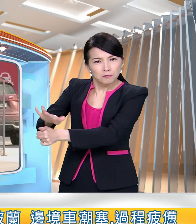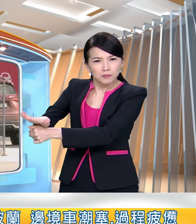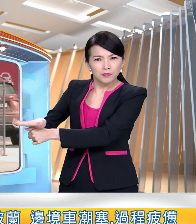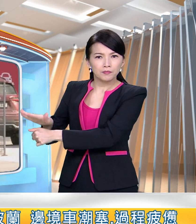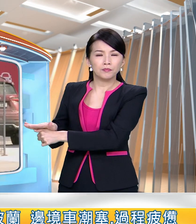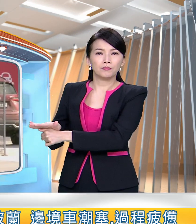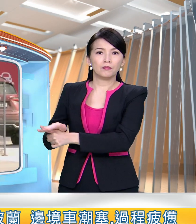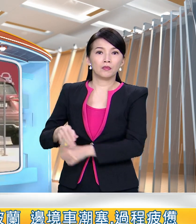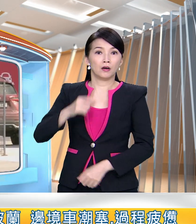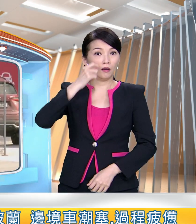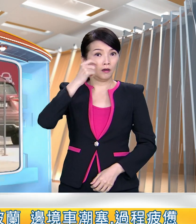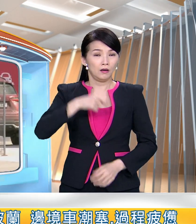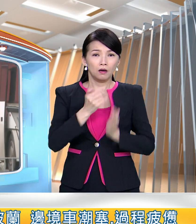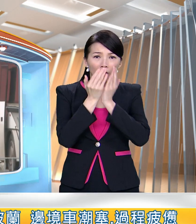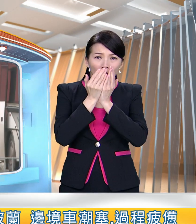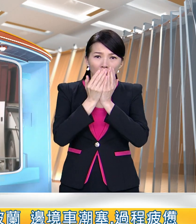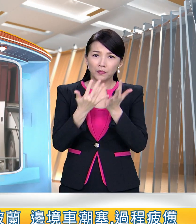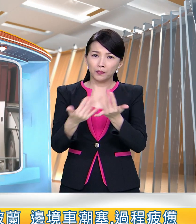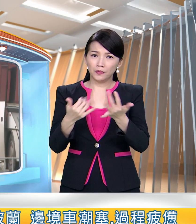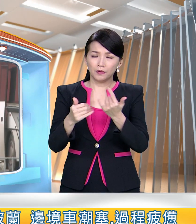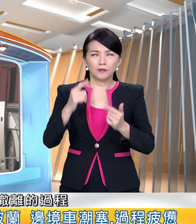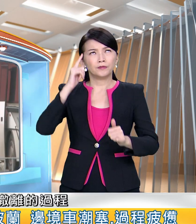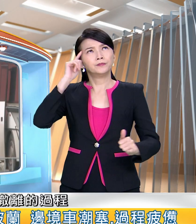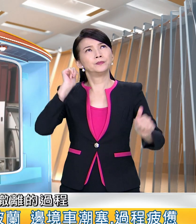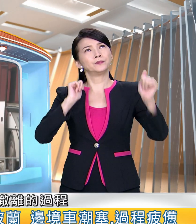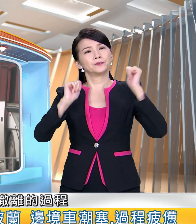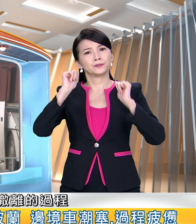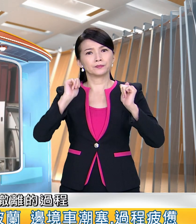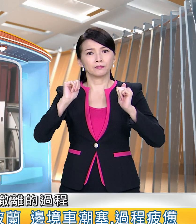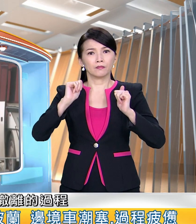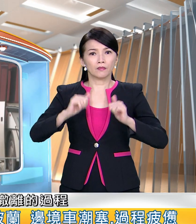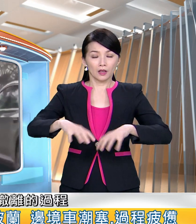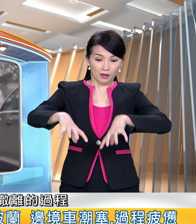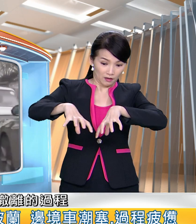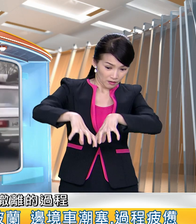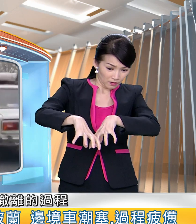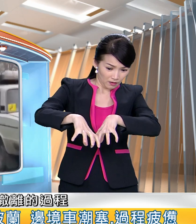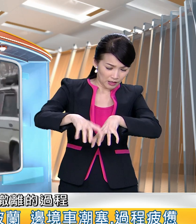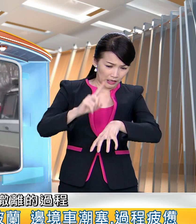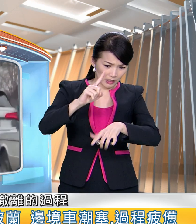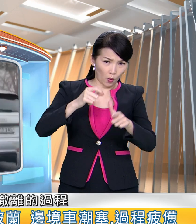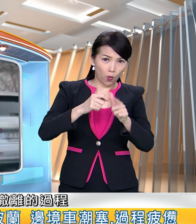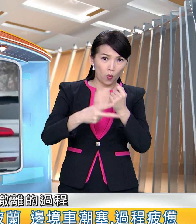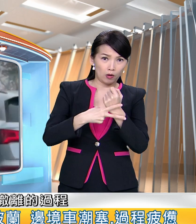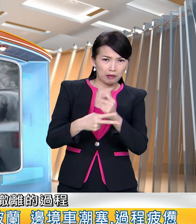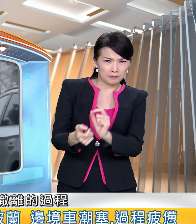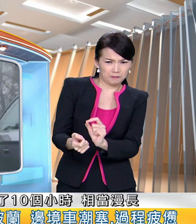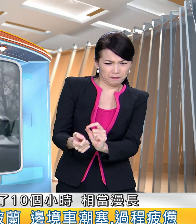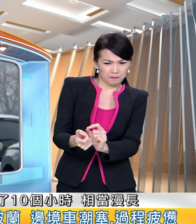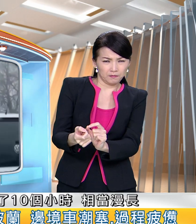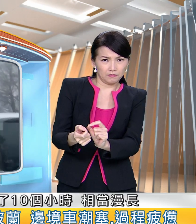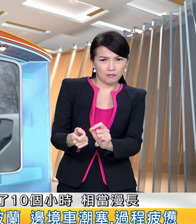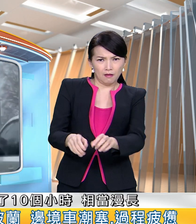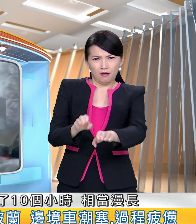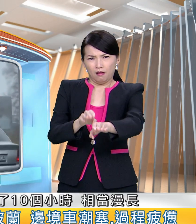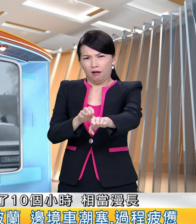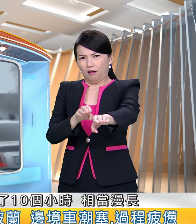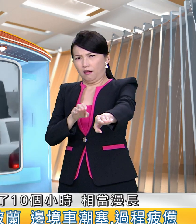协助安顿生活。有留学生就说，在撤离的过程，1公里的路就